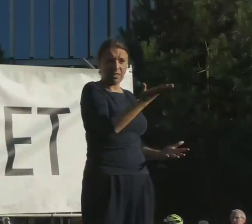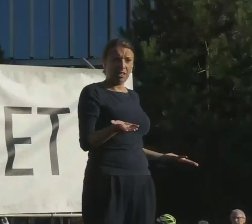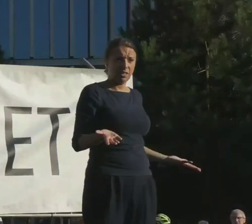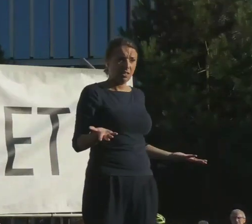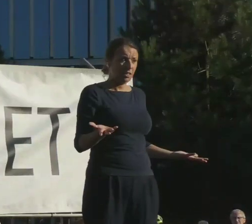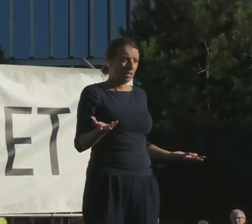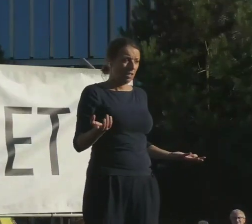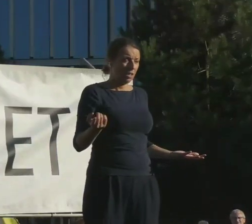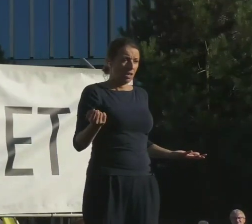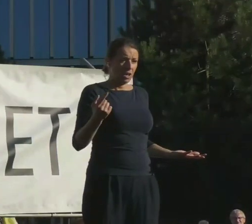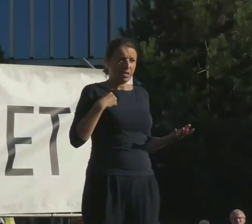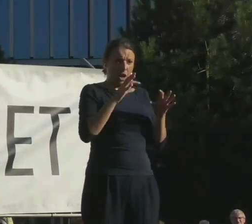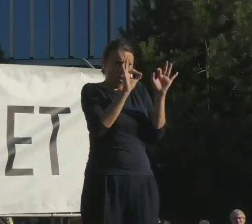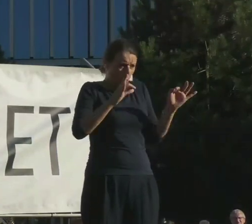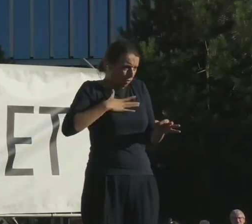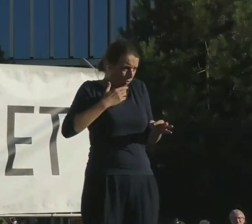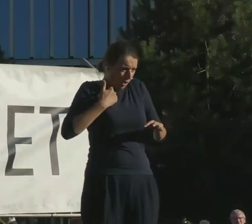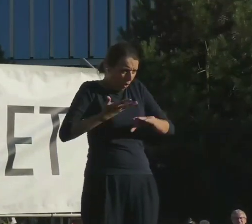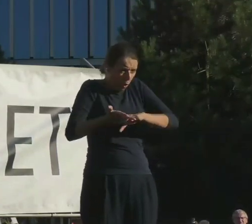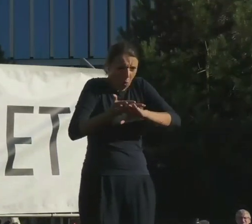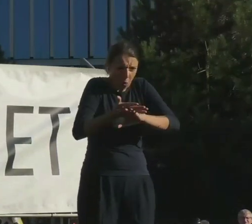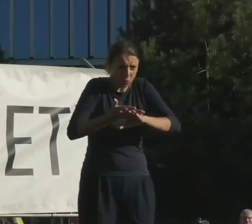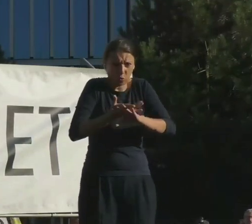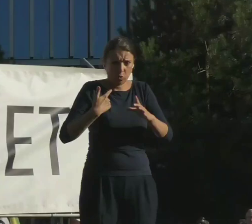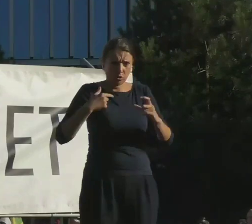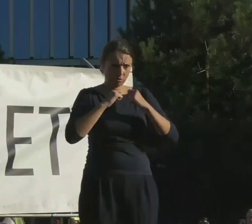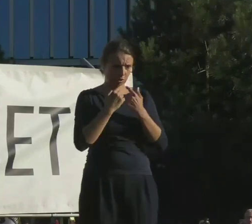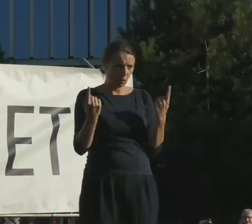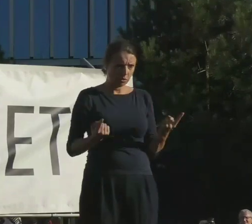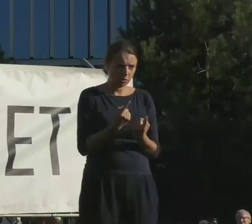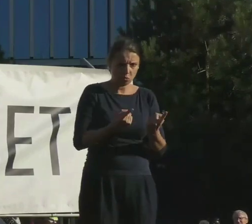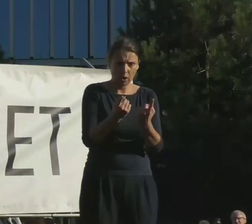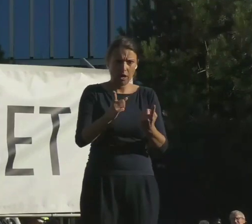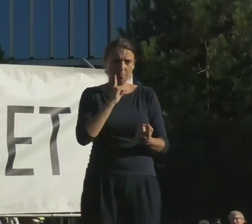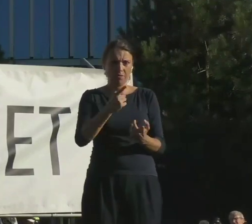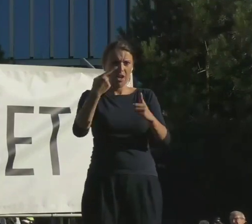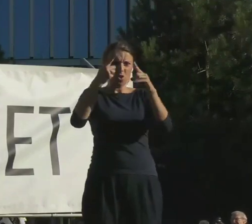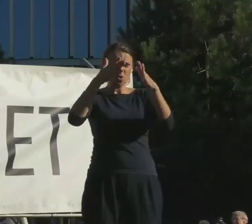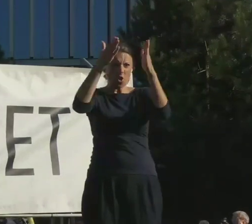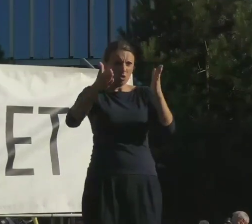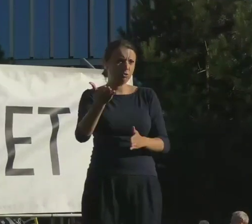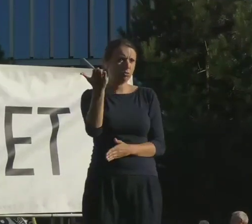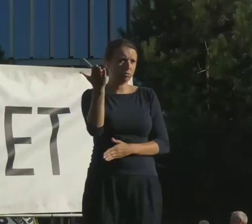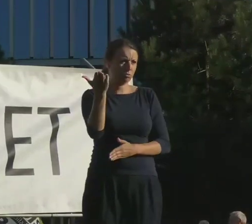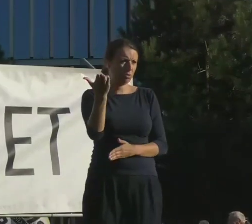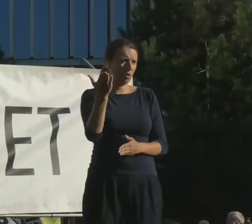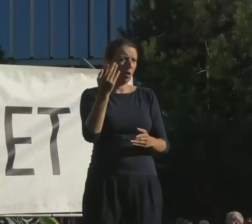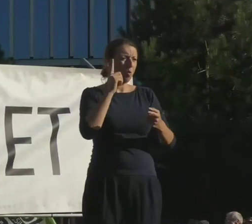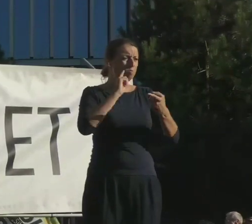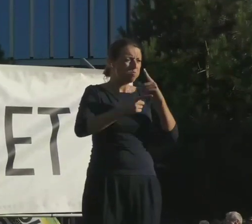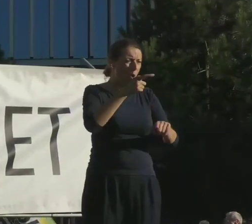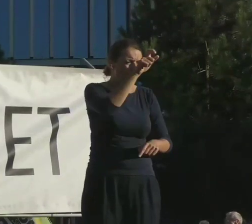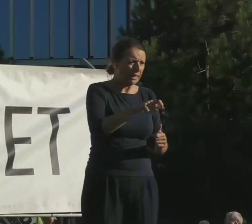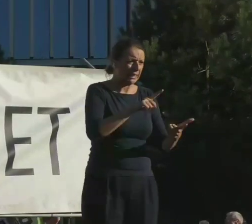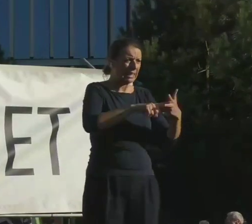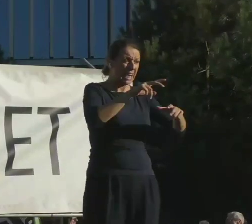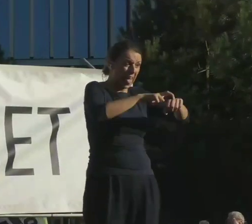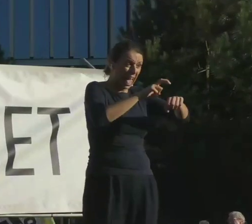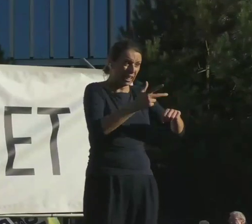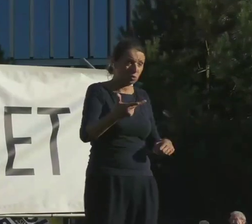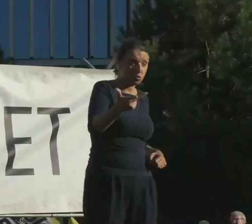Czuję się w ogóle ogólnie bardzo oszukana przez to, co się stało, że Kościół, polityk i